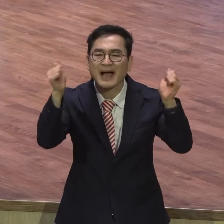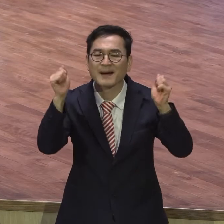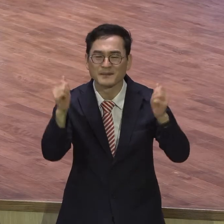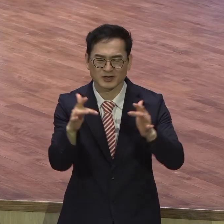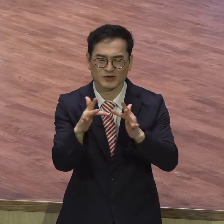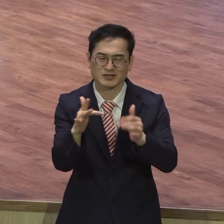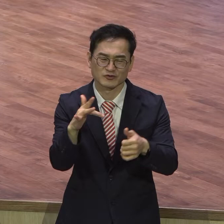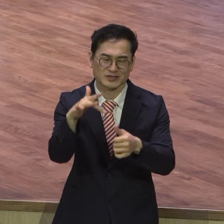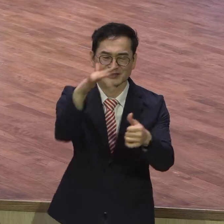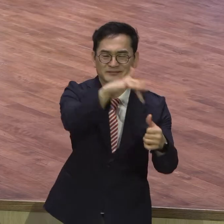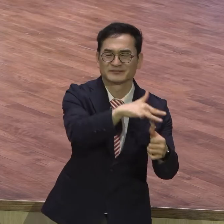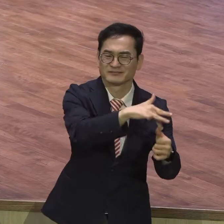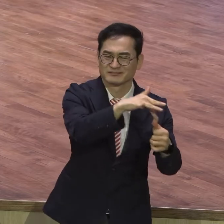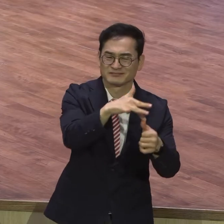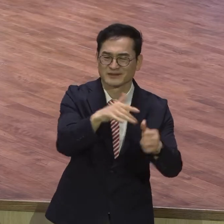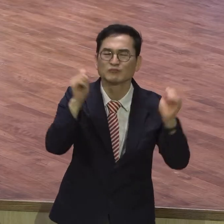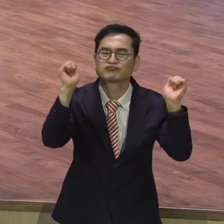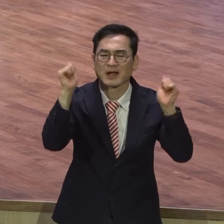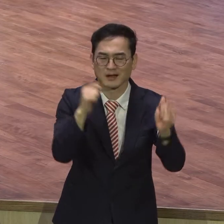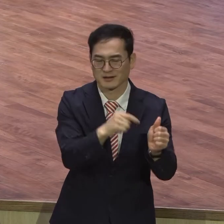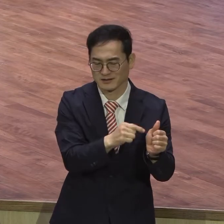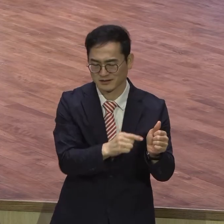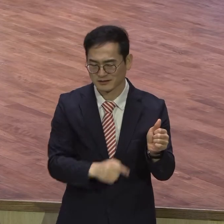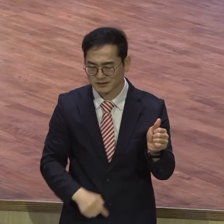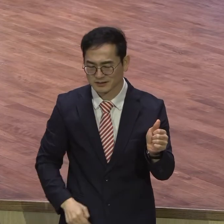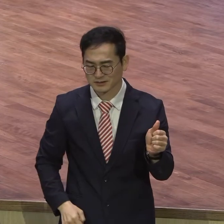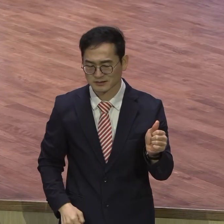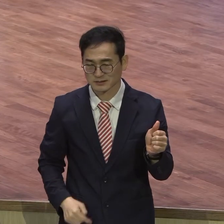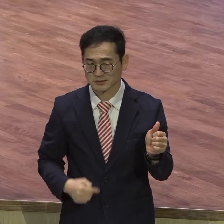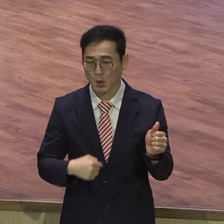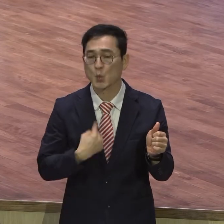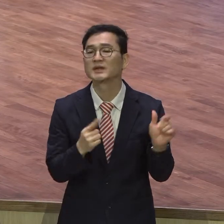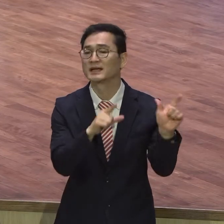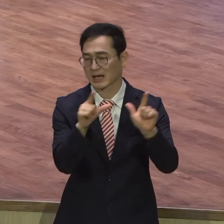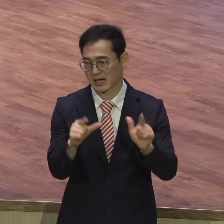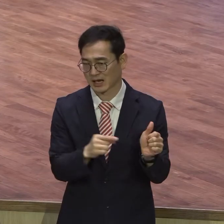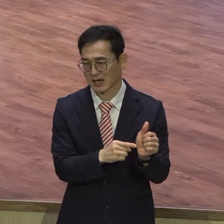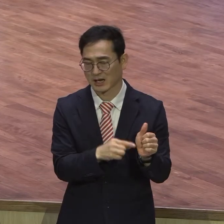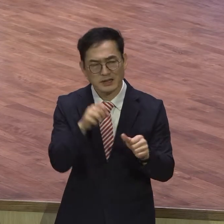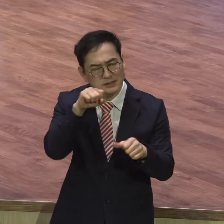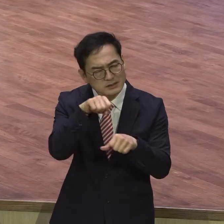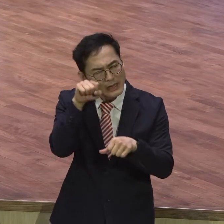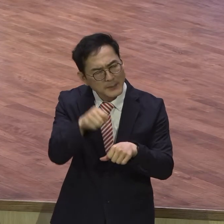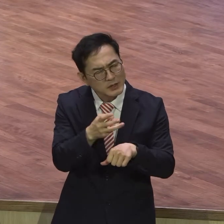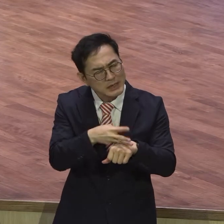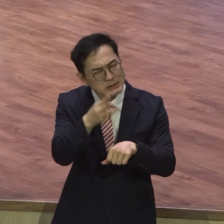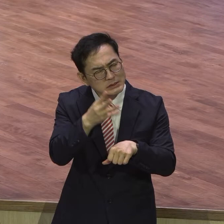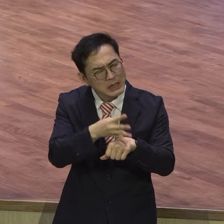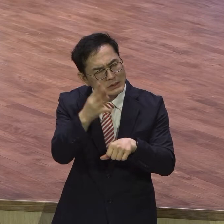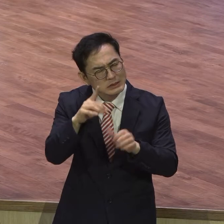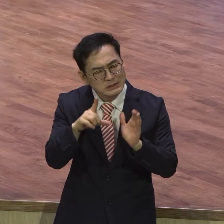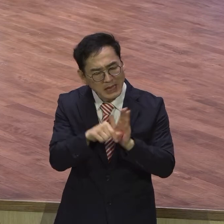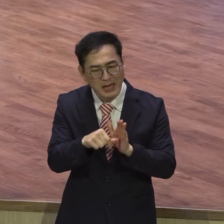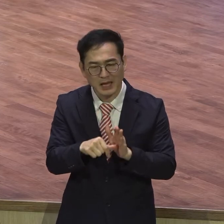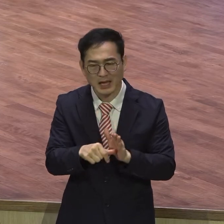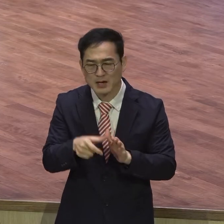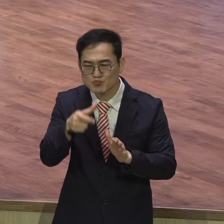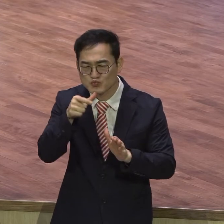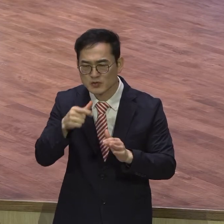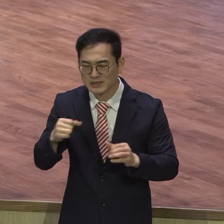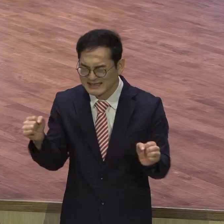살았어요 무당이 살았는데 이 무당이 혼자 살아요 새벽 3시 4시 되면 그냥 찬물로